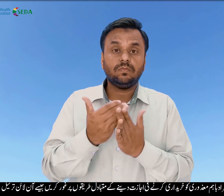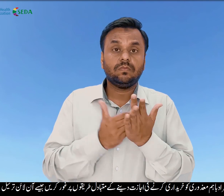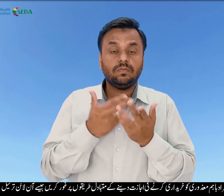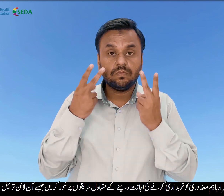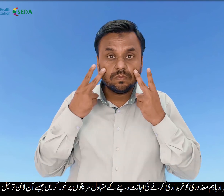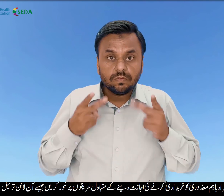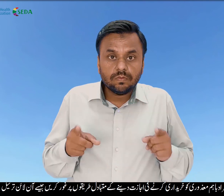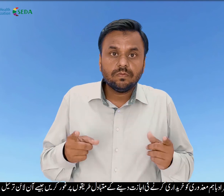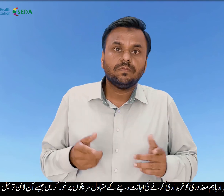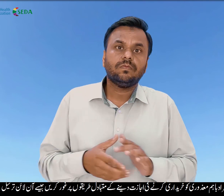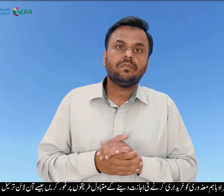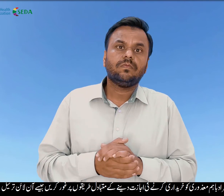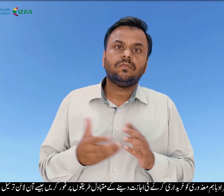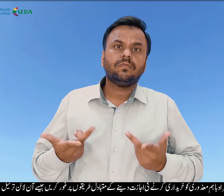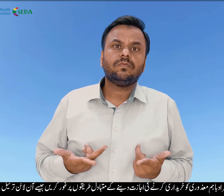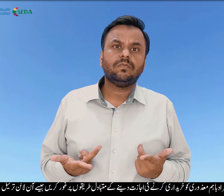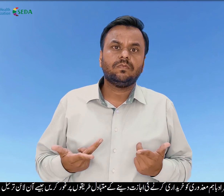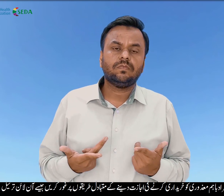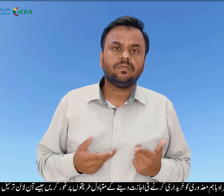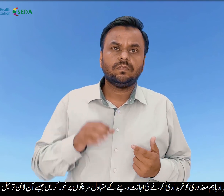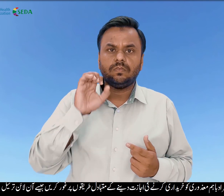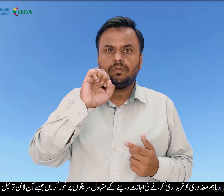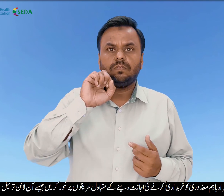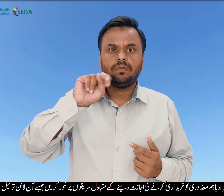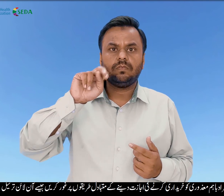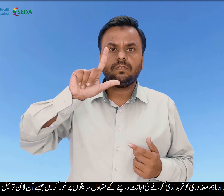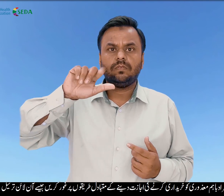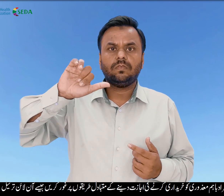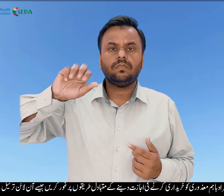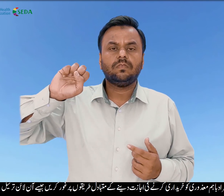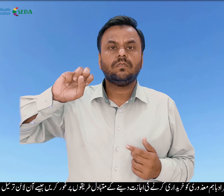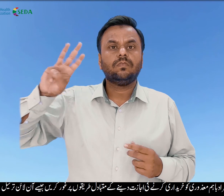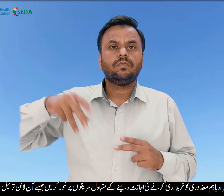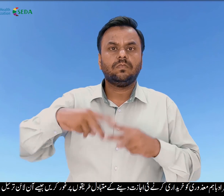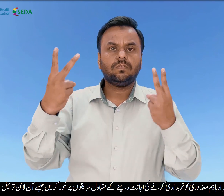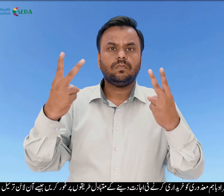طریقوں پر غور کریں، جیسے آن لائن ترسیل۔